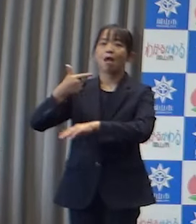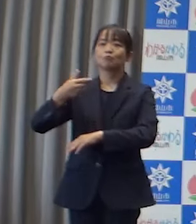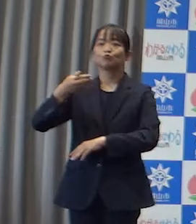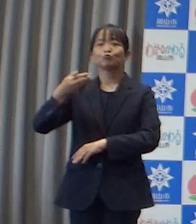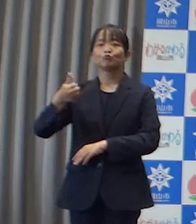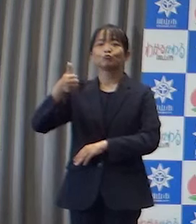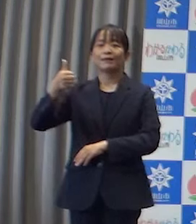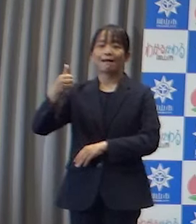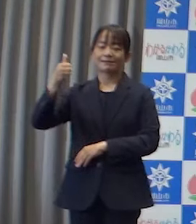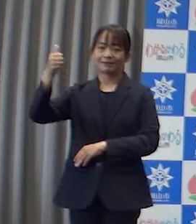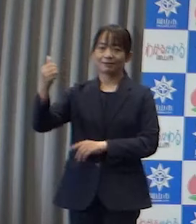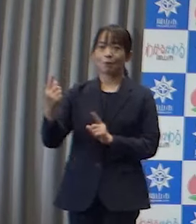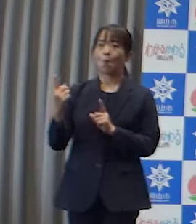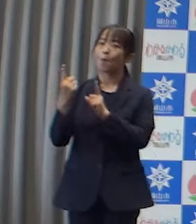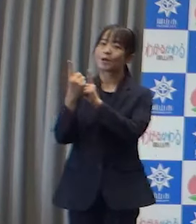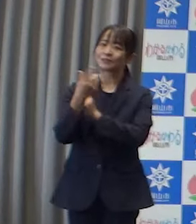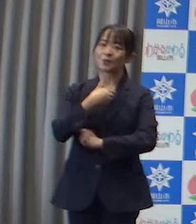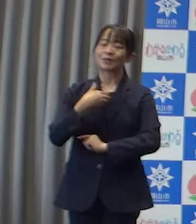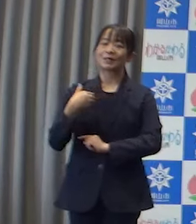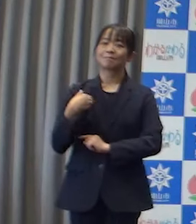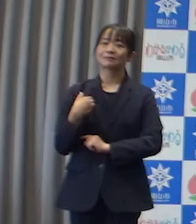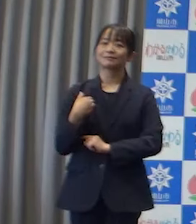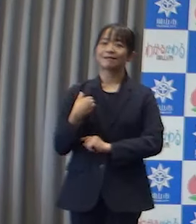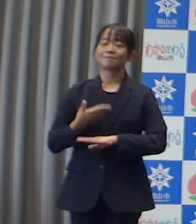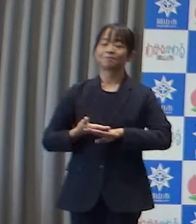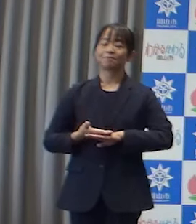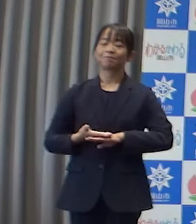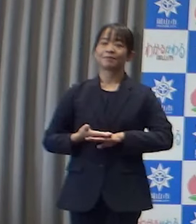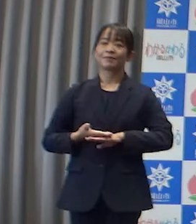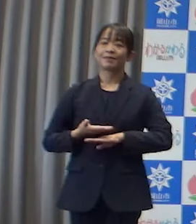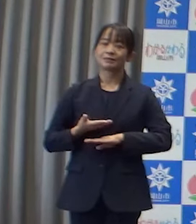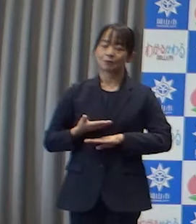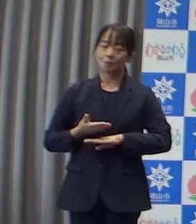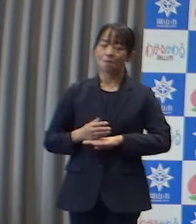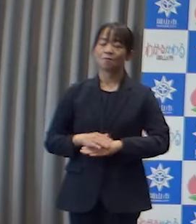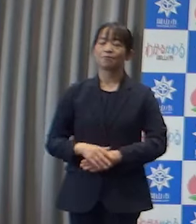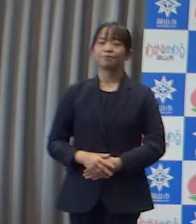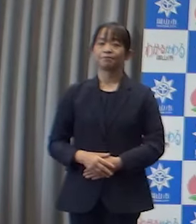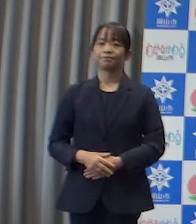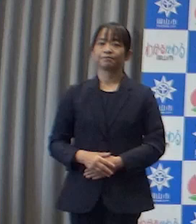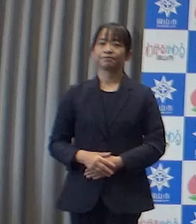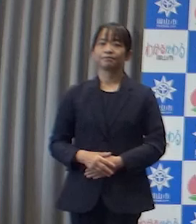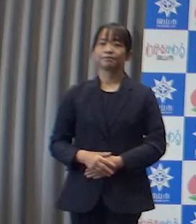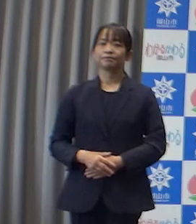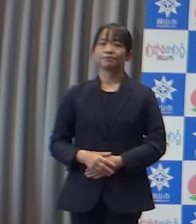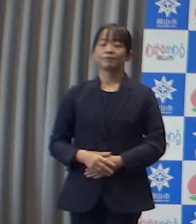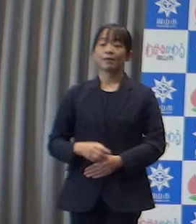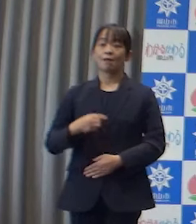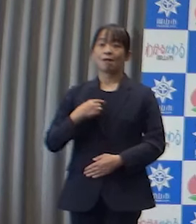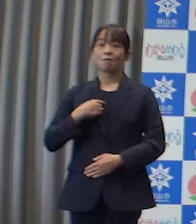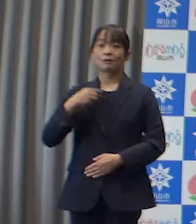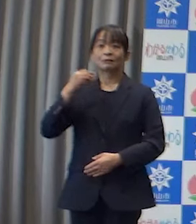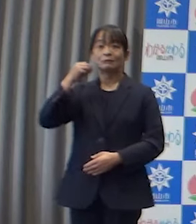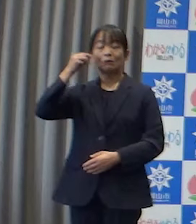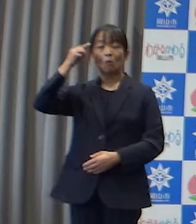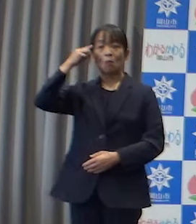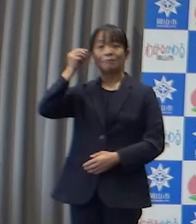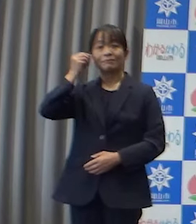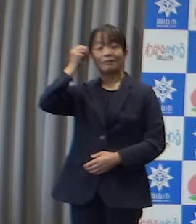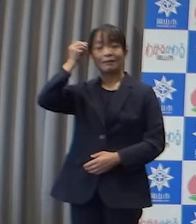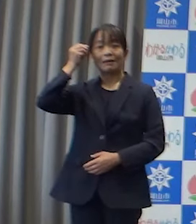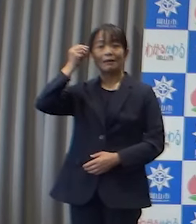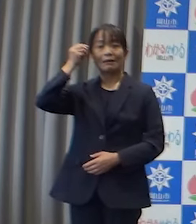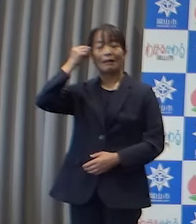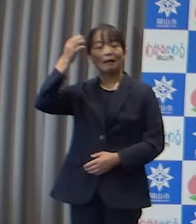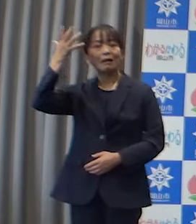。以上でありますけれども、全体として私の感想を言わせていただければです